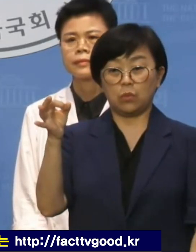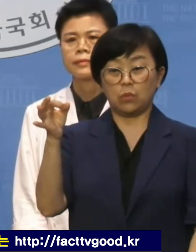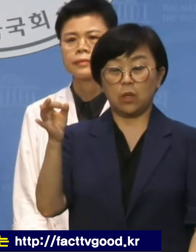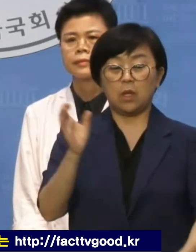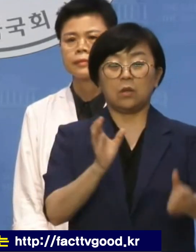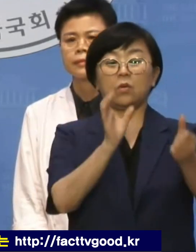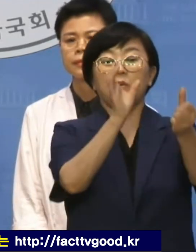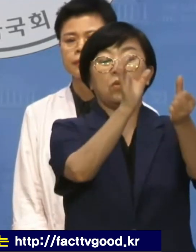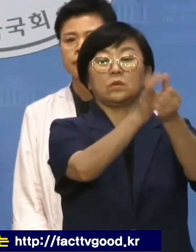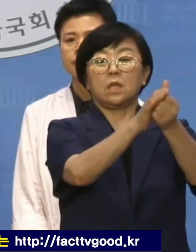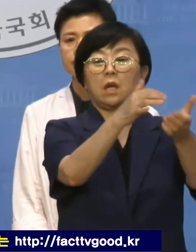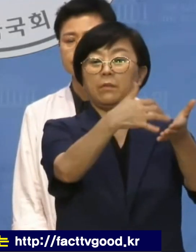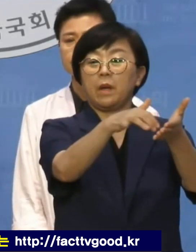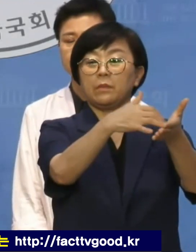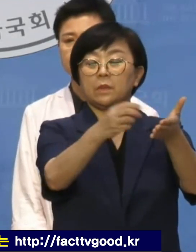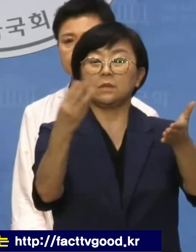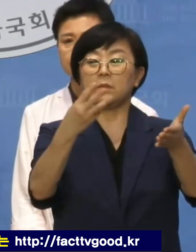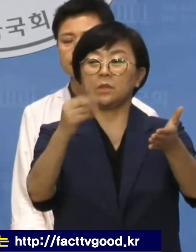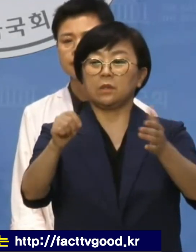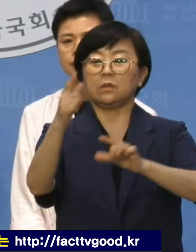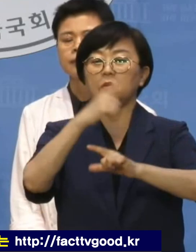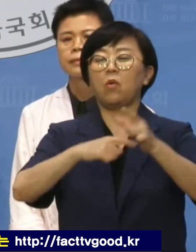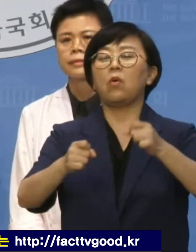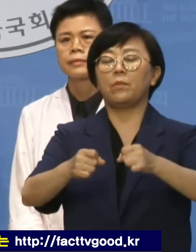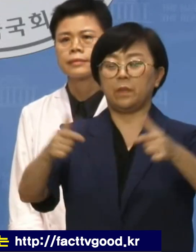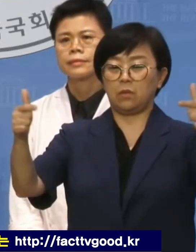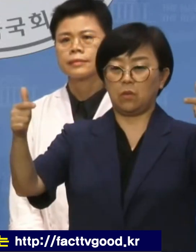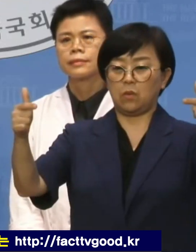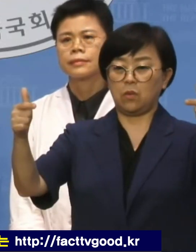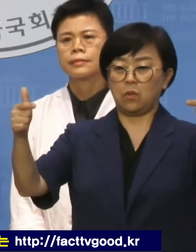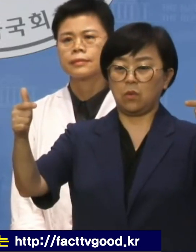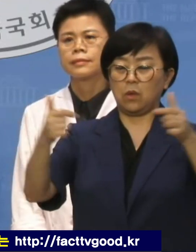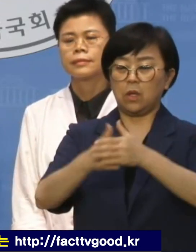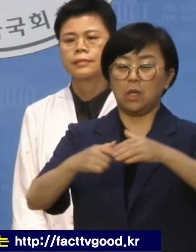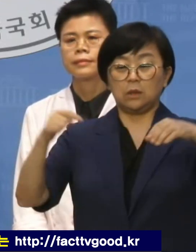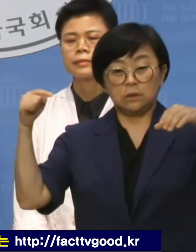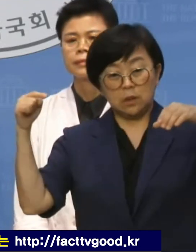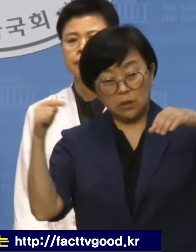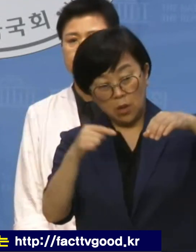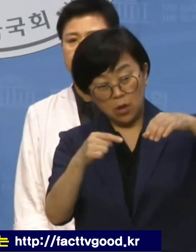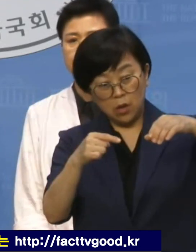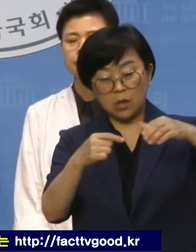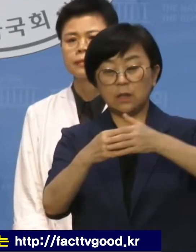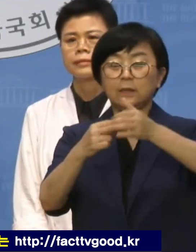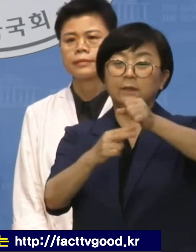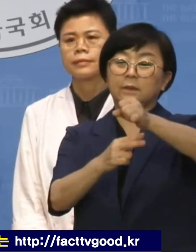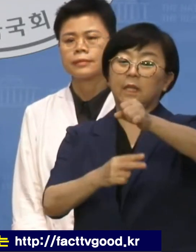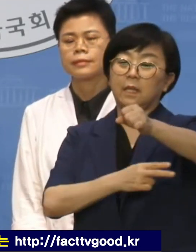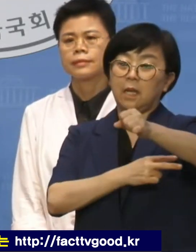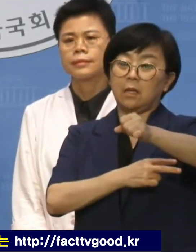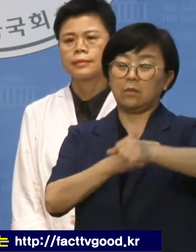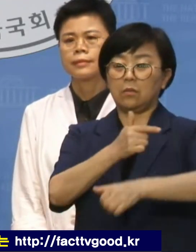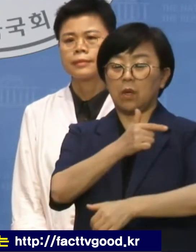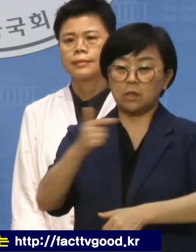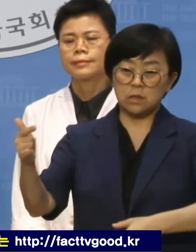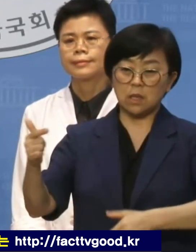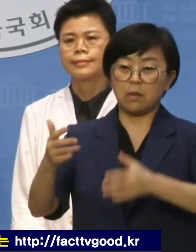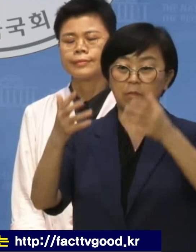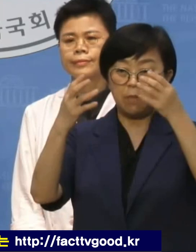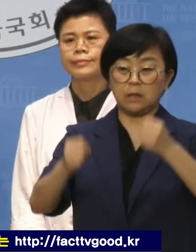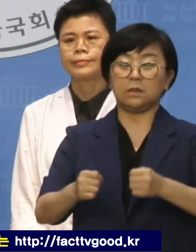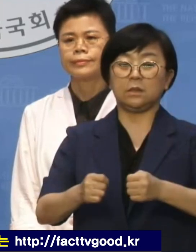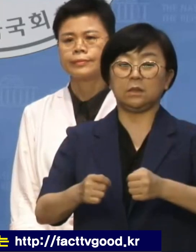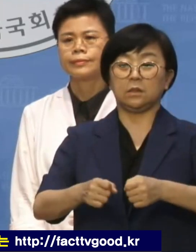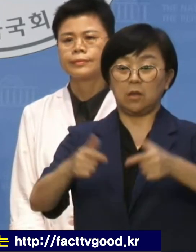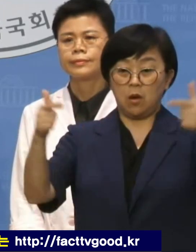용역사 주장 추산으로도 3천억 가까이가 더 들 수가 있고 터널과 교량이 매우 더 많이